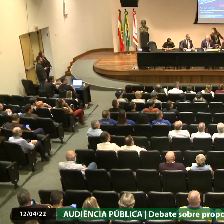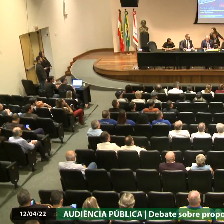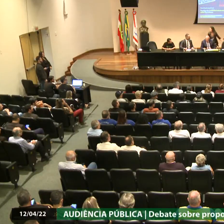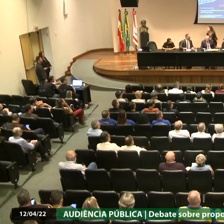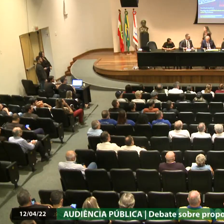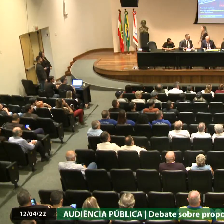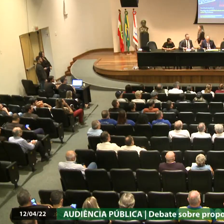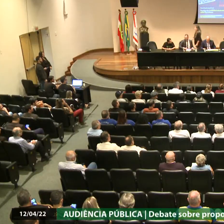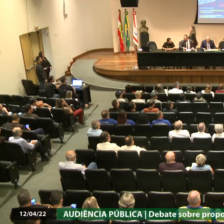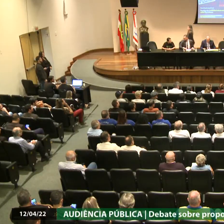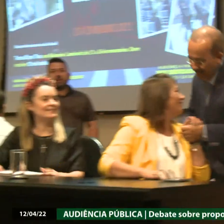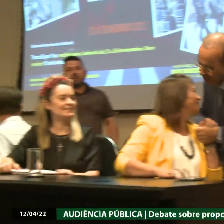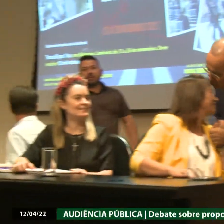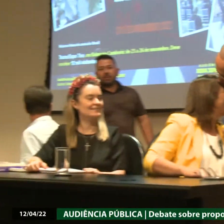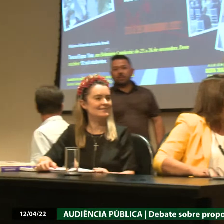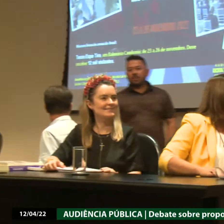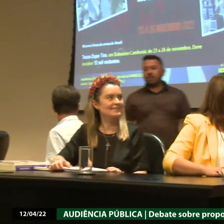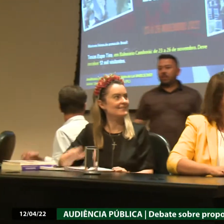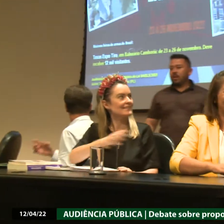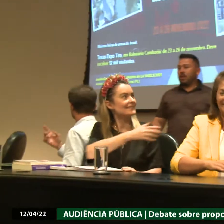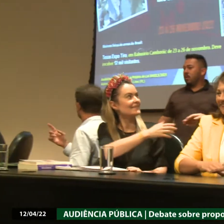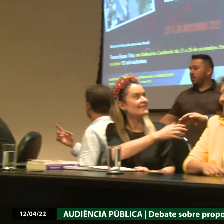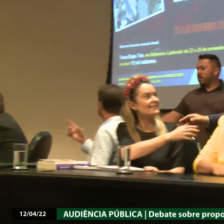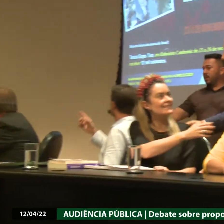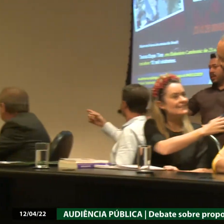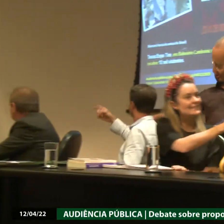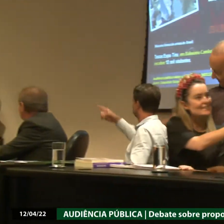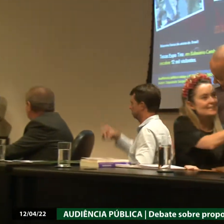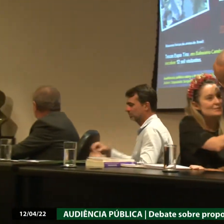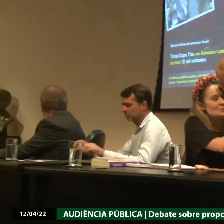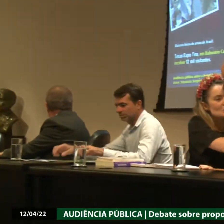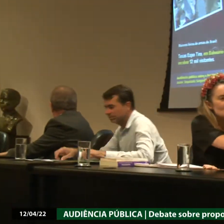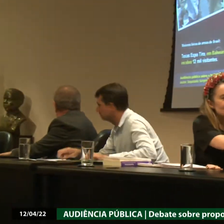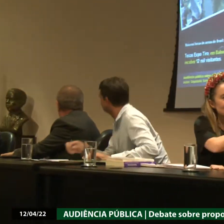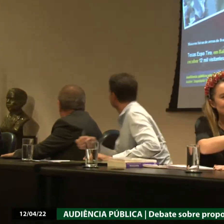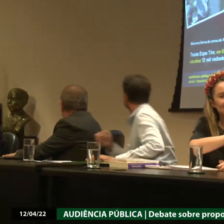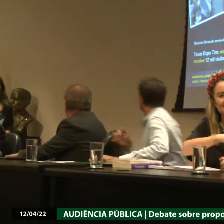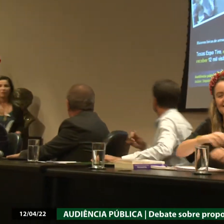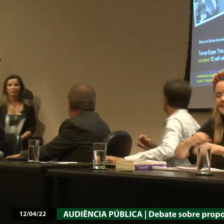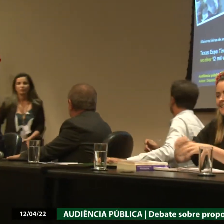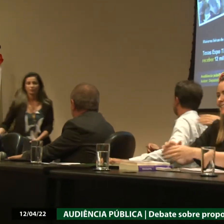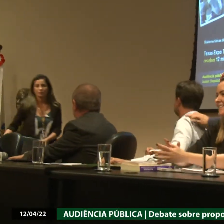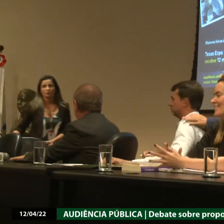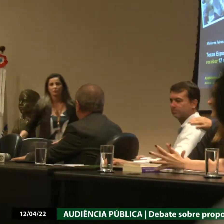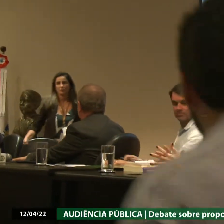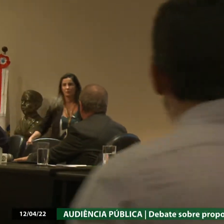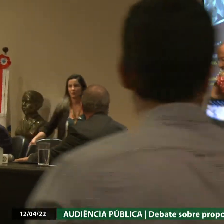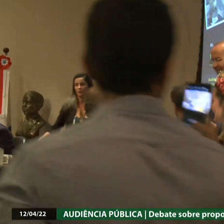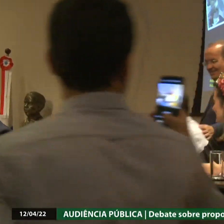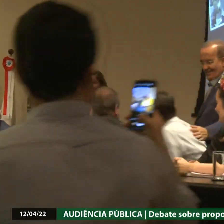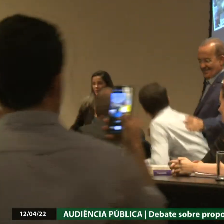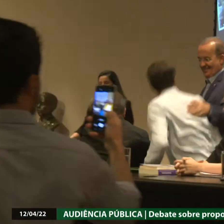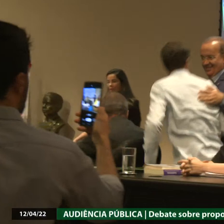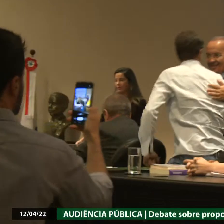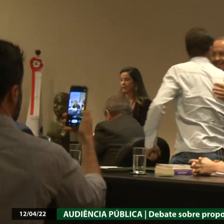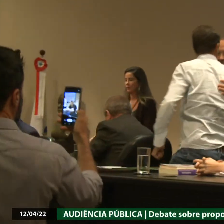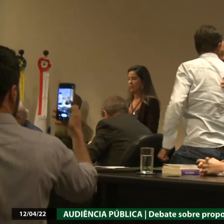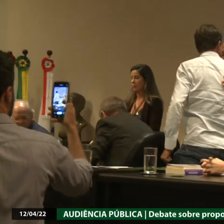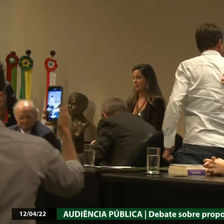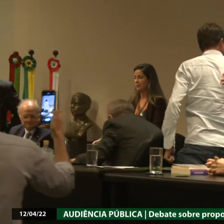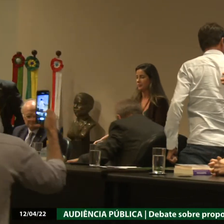bom então formalmente gostaria de apresentar a presença daquele que foi eleito melhor